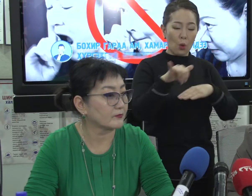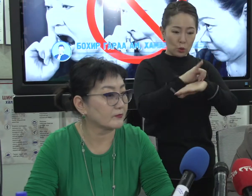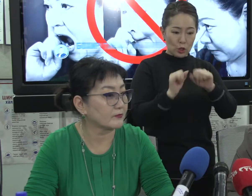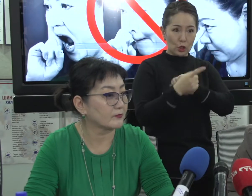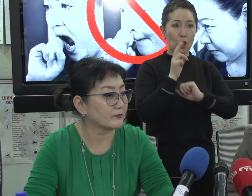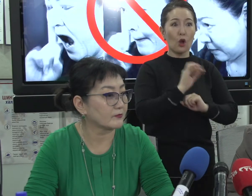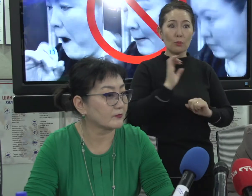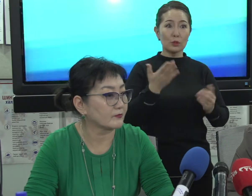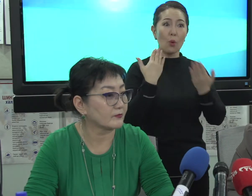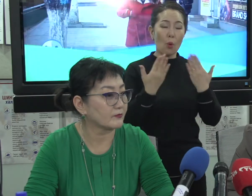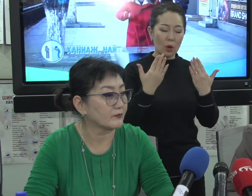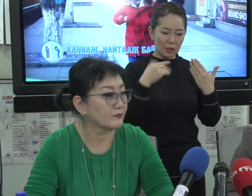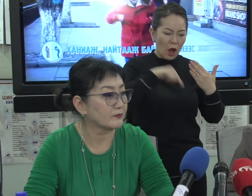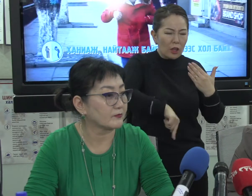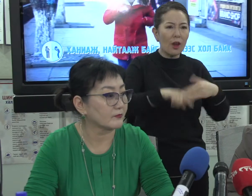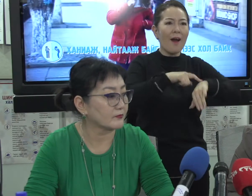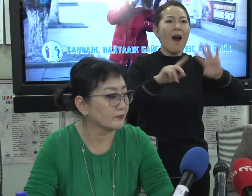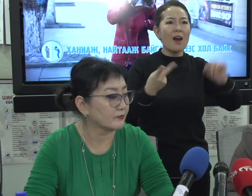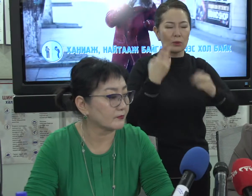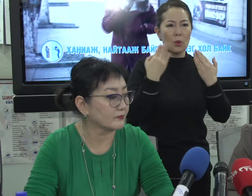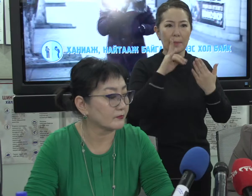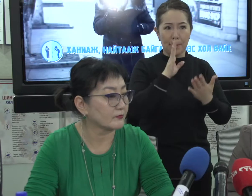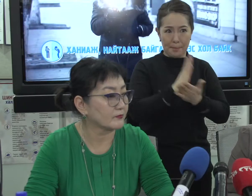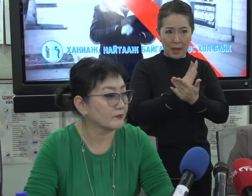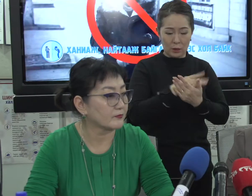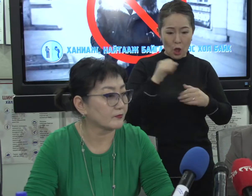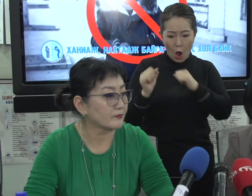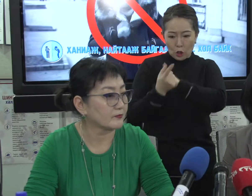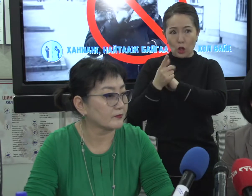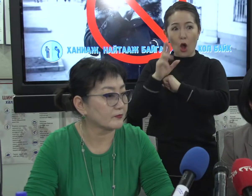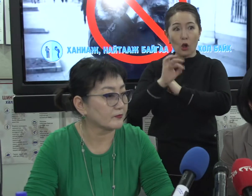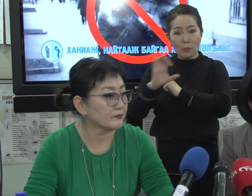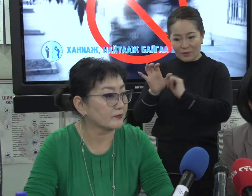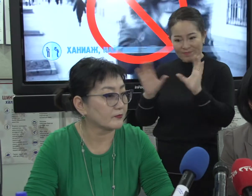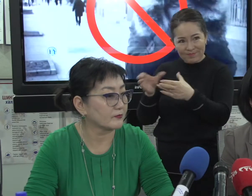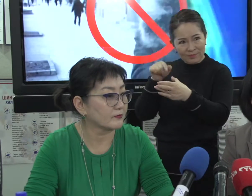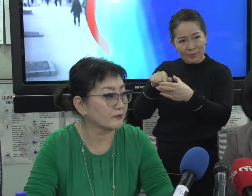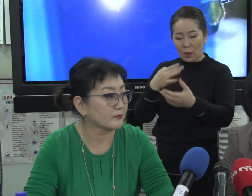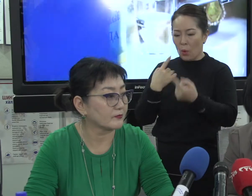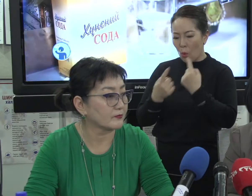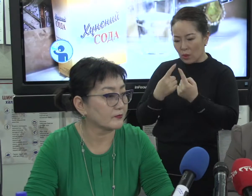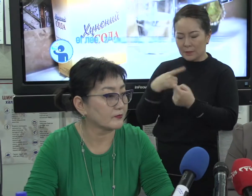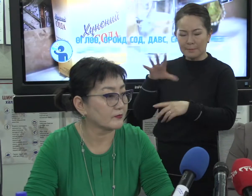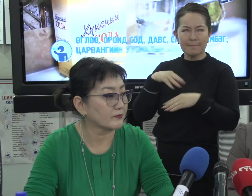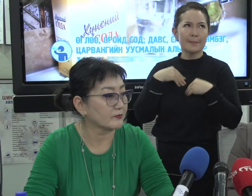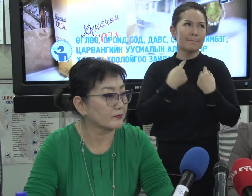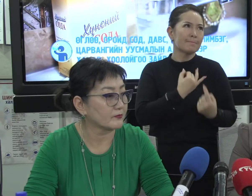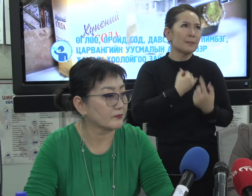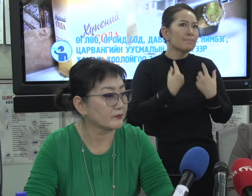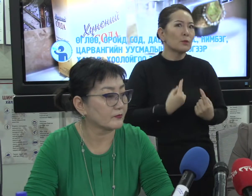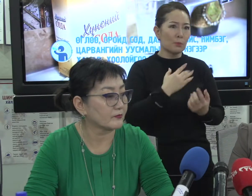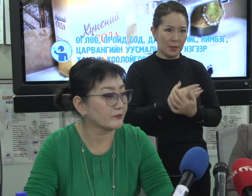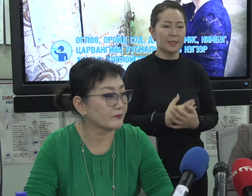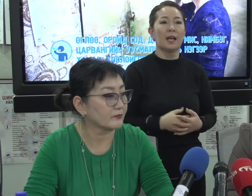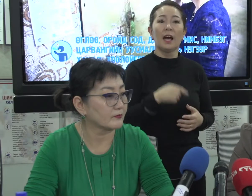комиссийн хурал одоо 12 цагаас болох учраас бид бол энэ онцгой комиссийн хуралдаанд бол Элтгээд ингээ байж гэн.